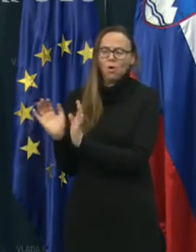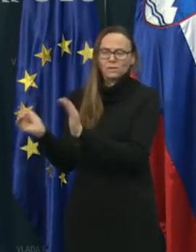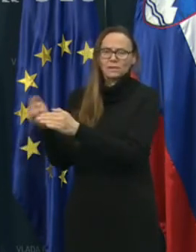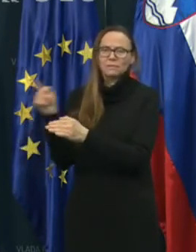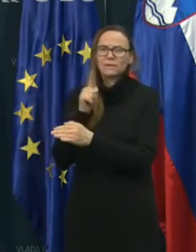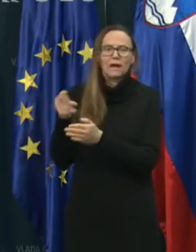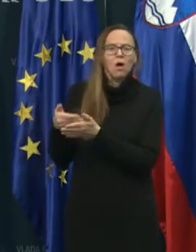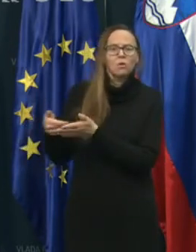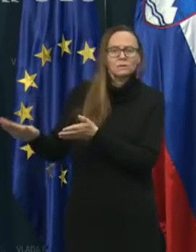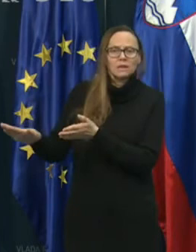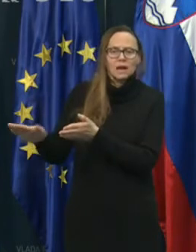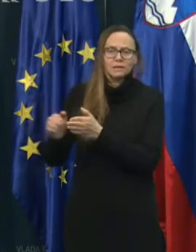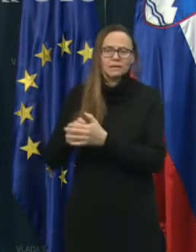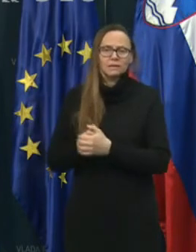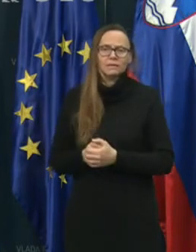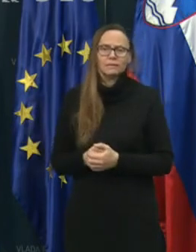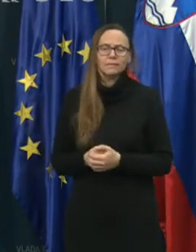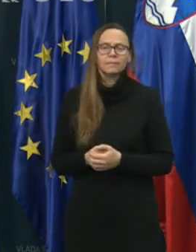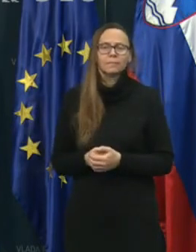ga odstraniti.